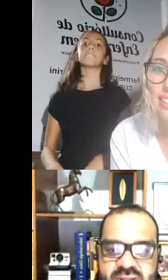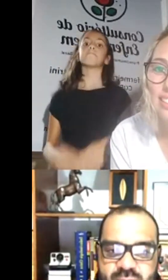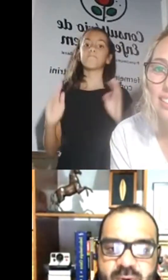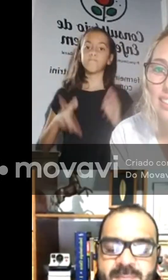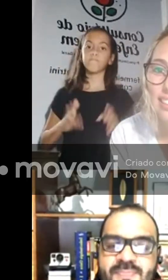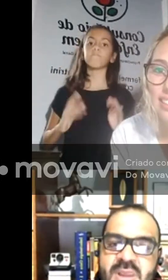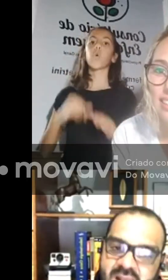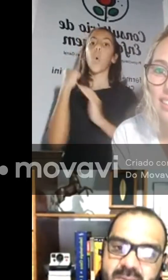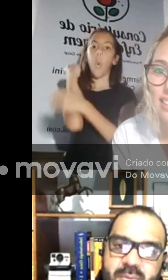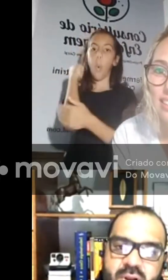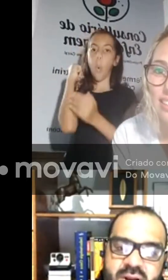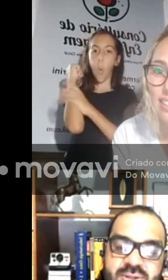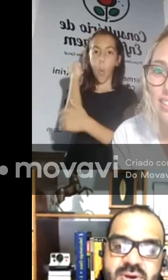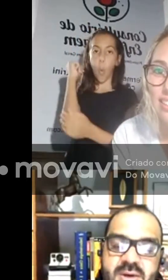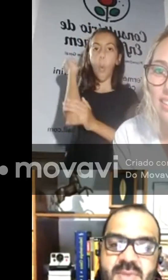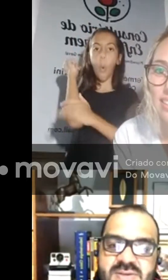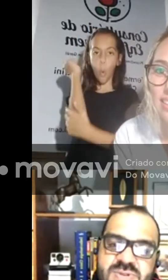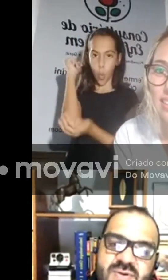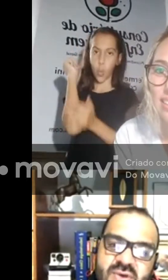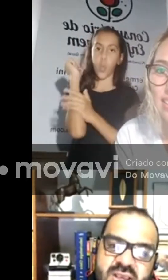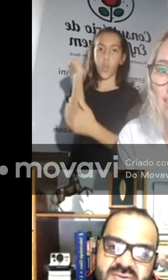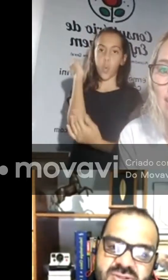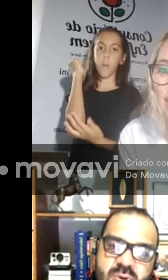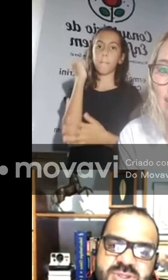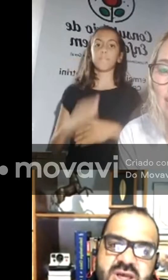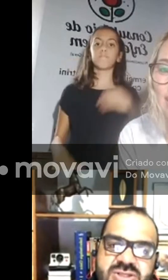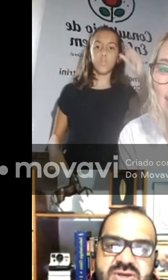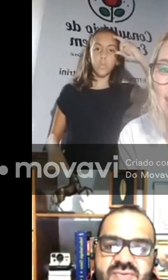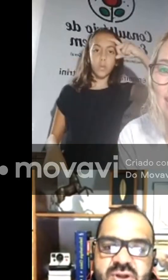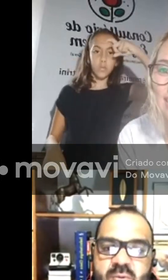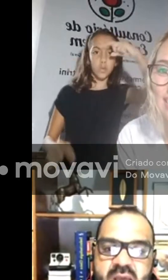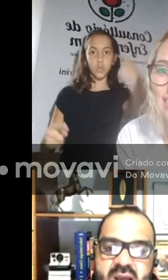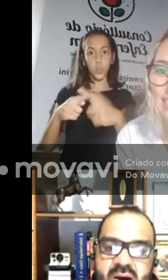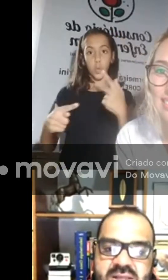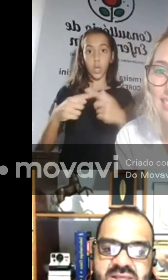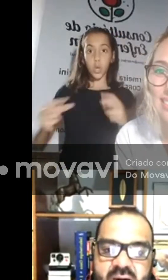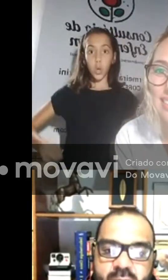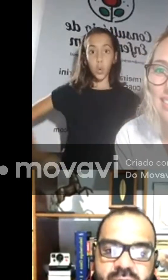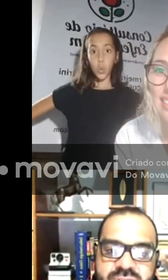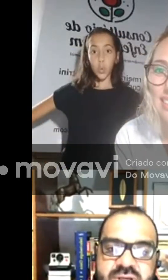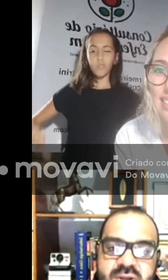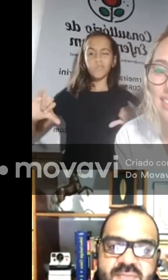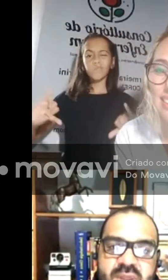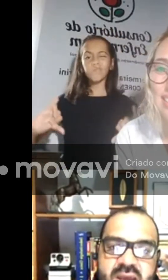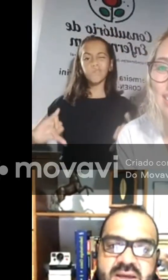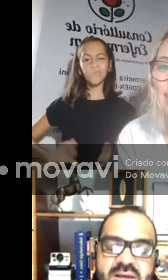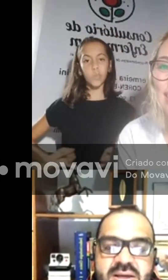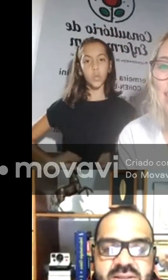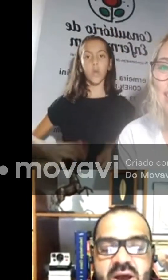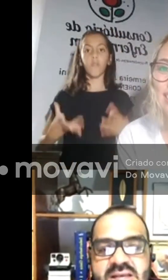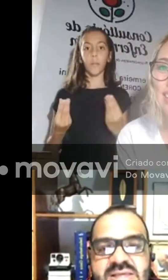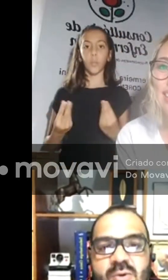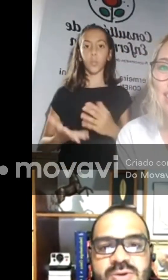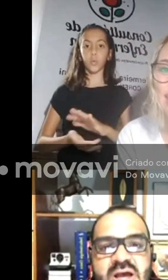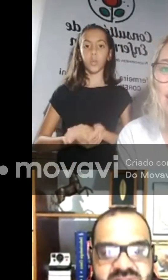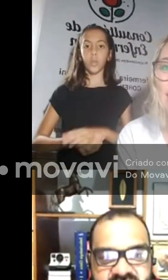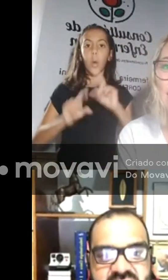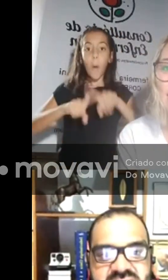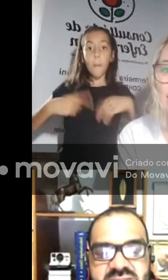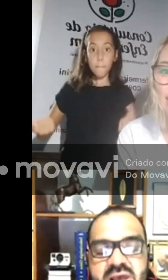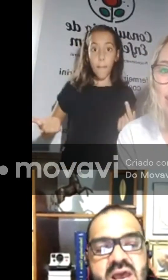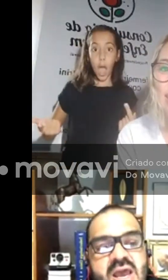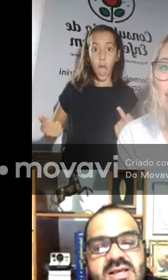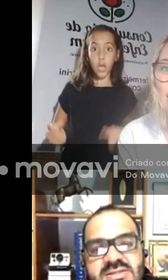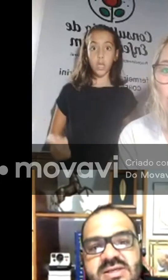outro fator, acaba melhorando. Mas você vê que, às vezes, o objetivo não é a saúde, né? Não é a saúde, às